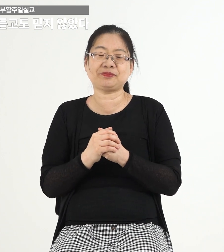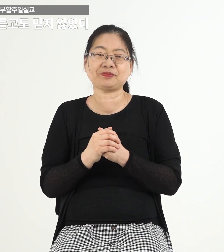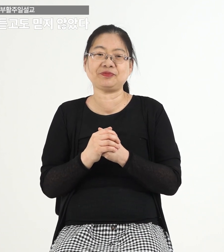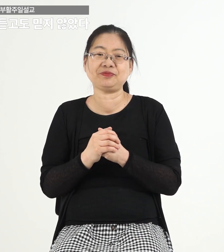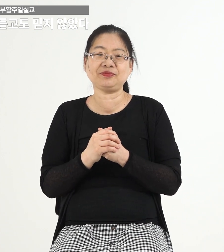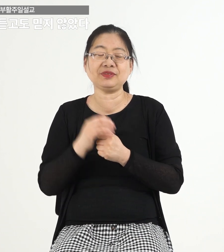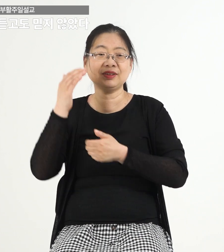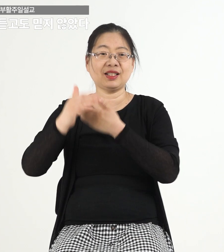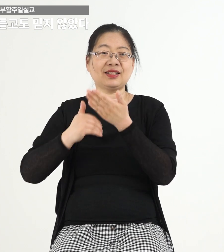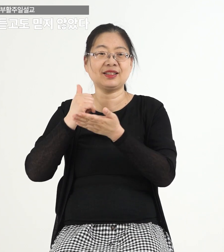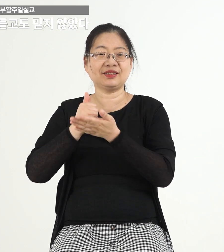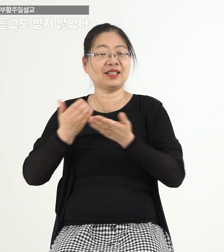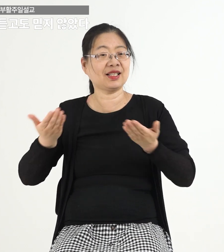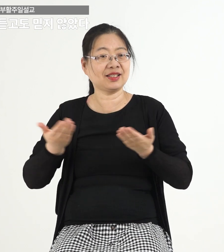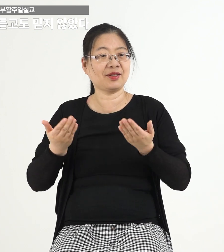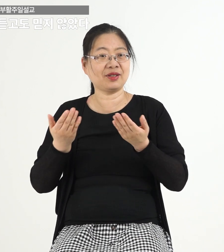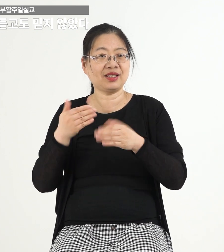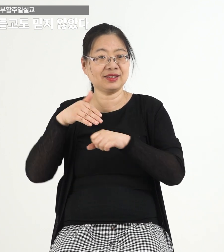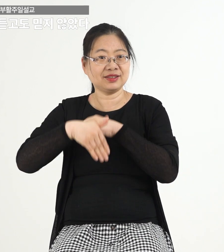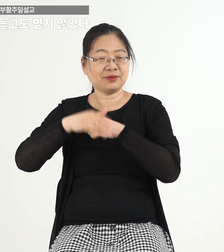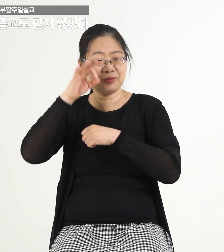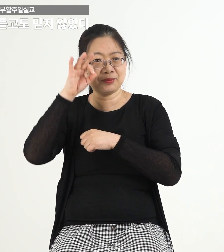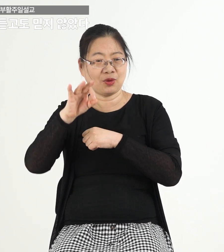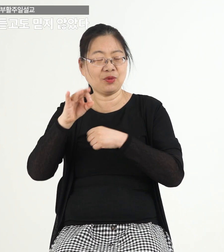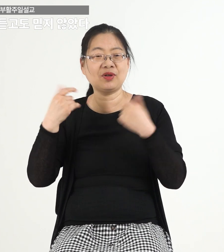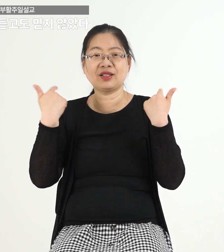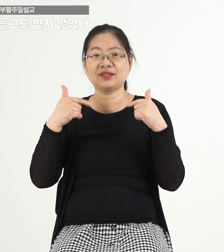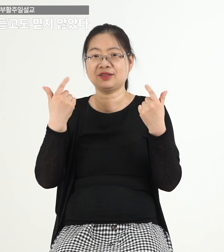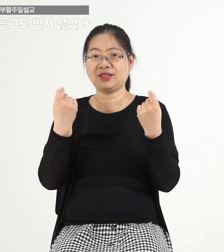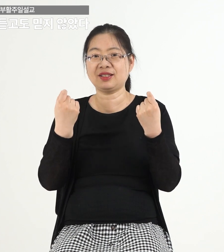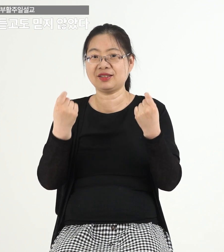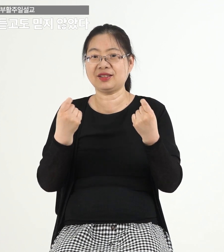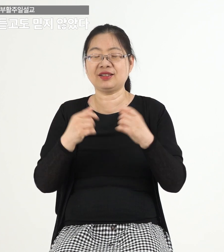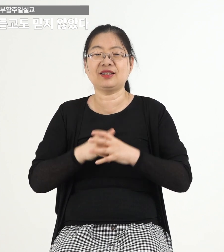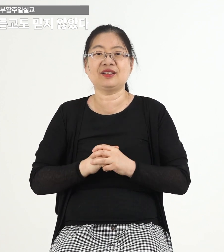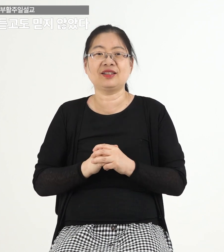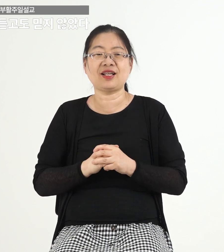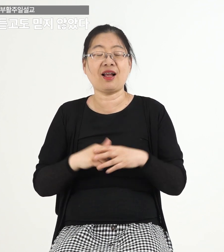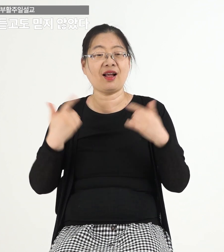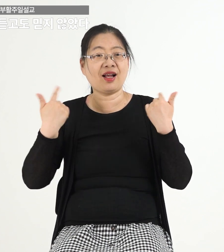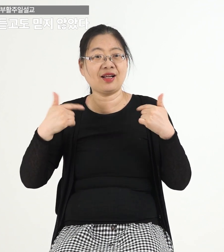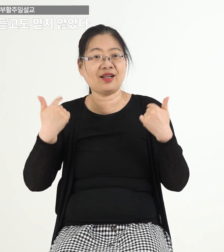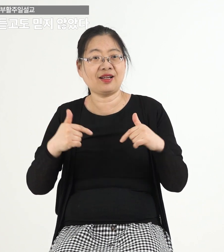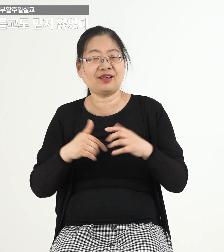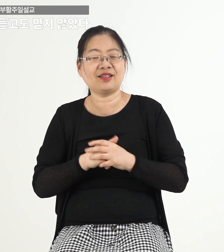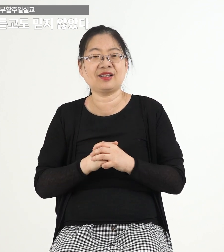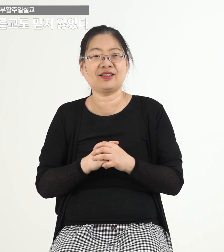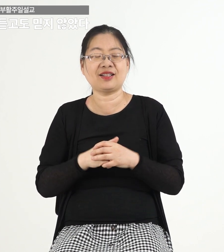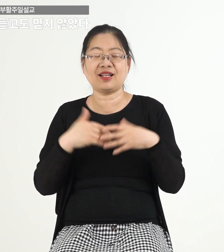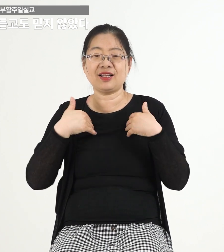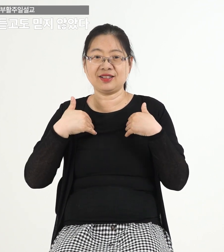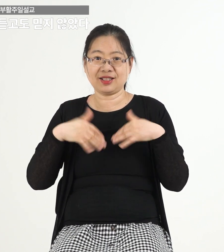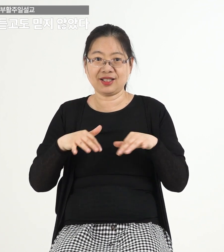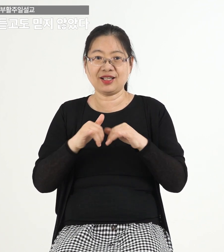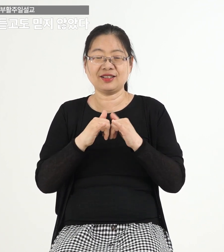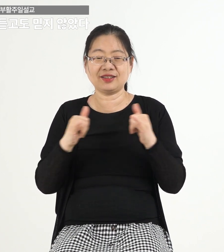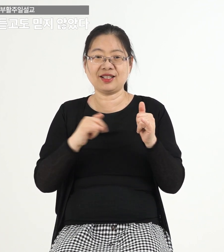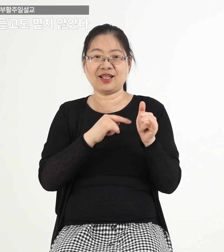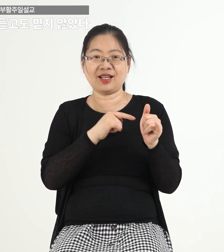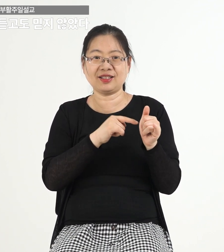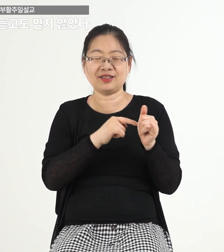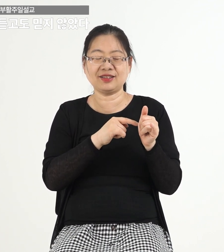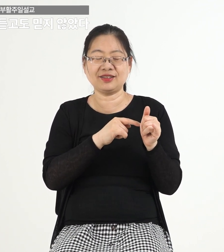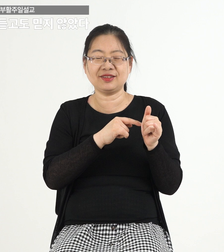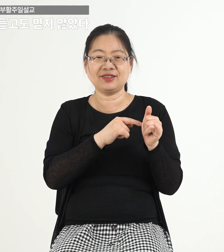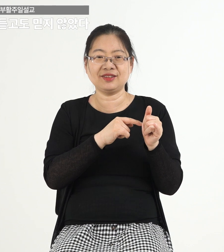근데 하나님의 일하시는 방식은 늘 이렇습니다. 항상 약한 자들을